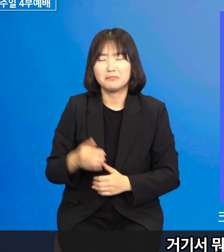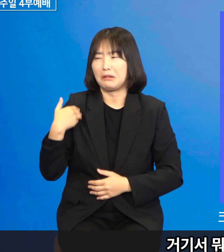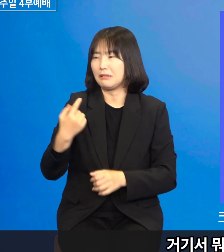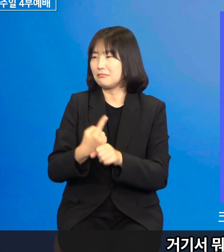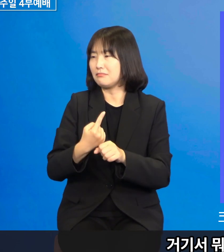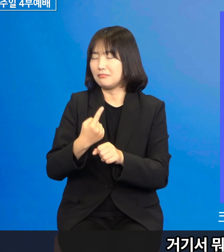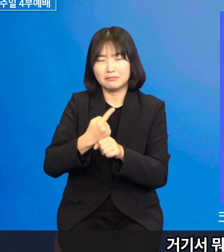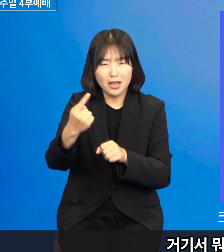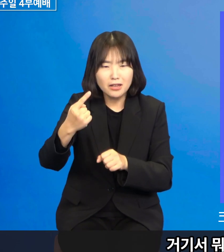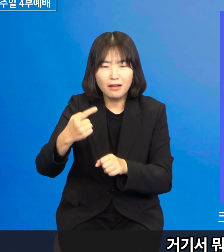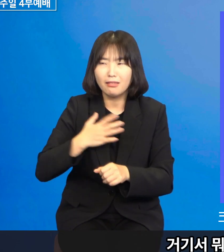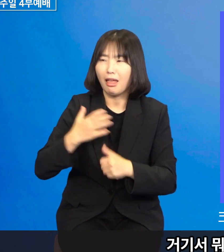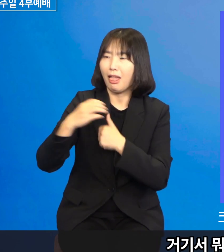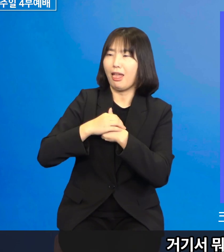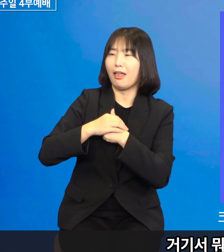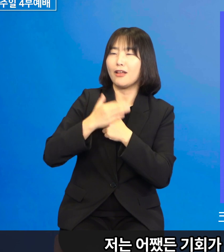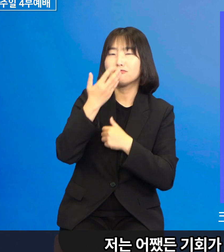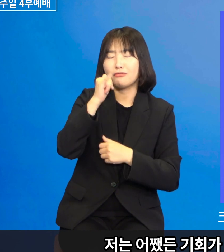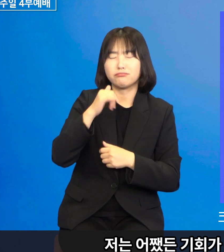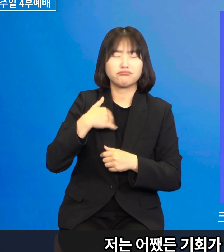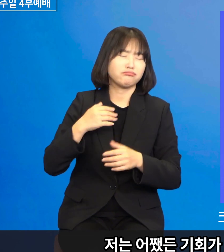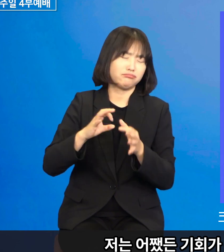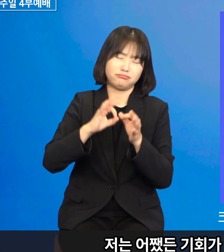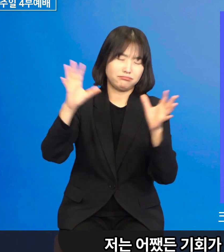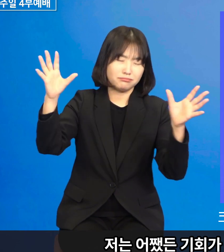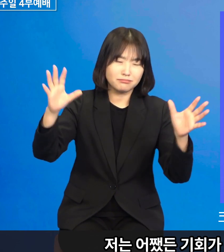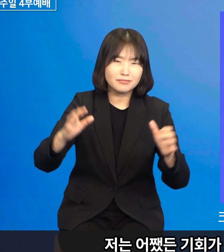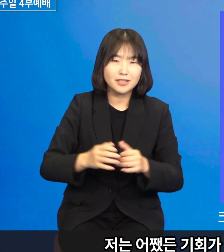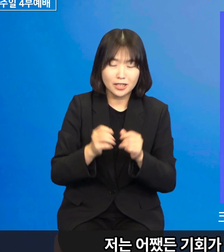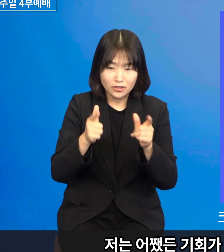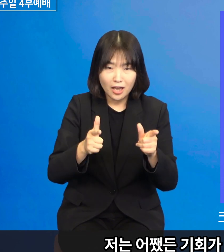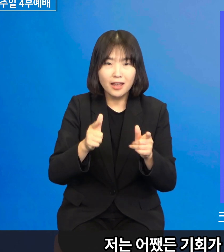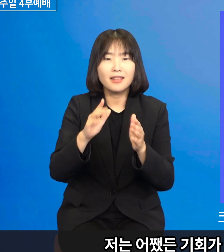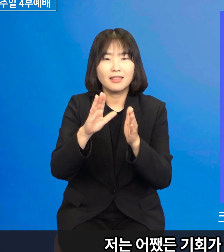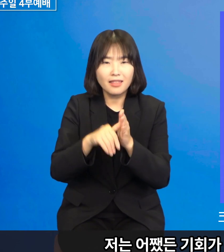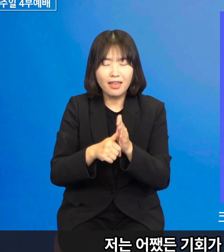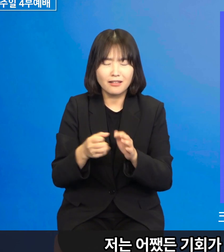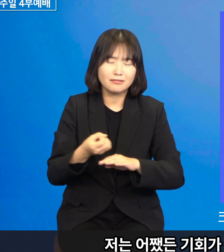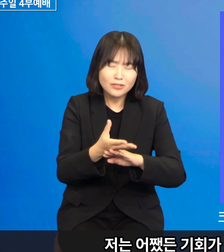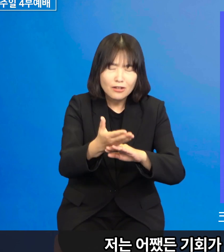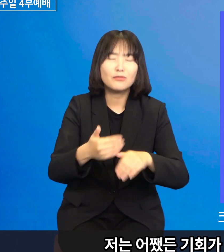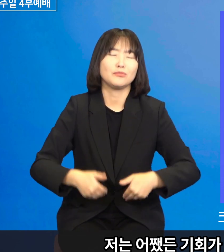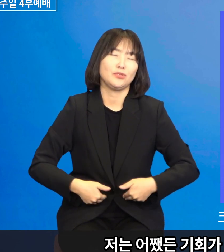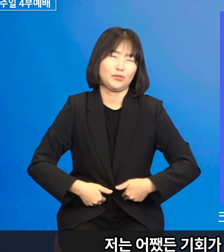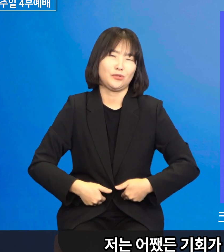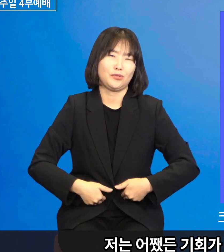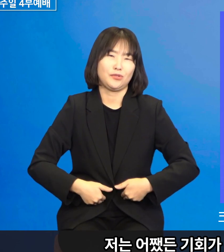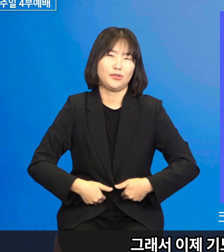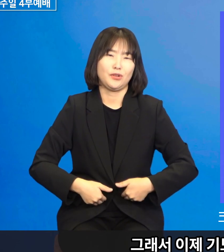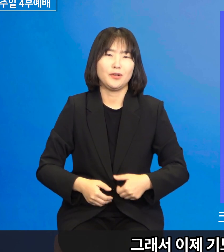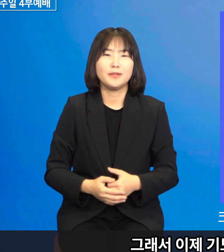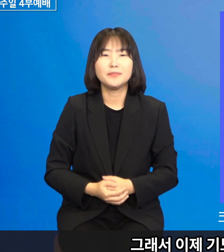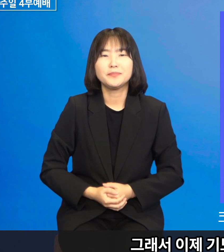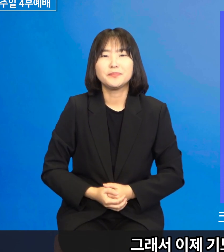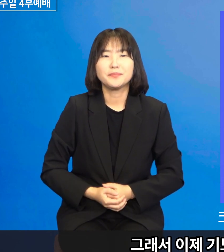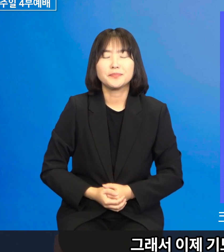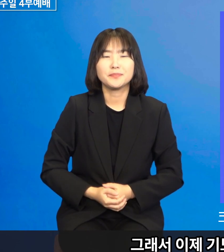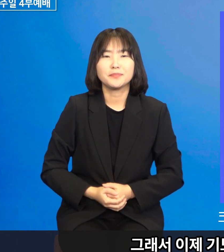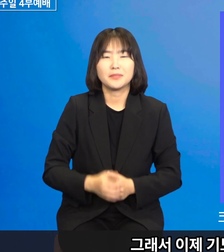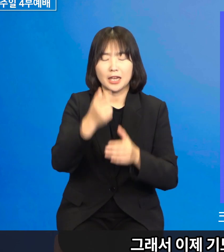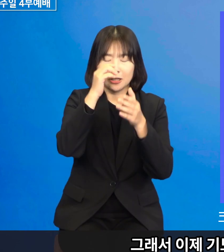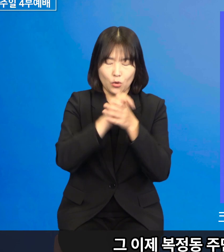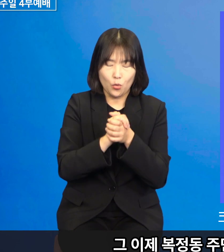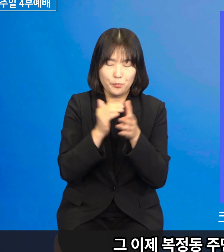몰라요. 거기서 뭐 상관없어요. 저는 어쨌든 기회가 됐을 때 전해야 되니까. 그래서 이제 기도를